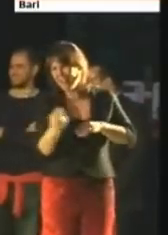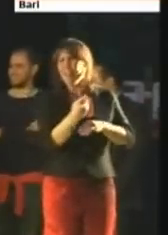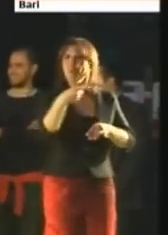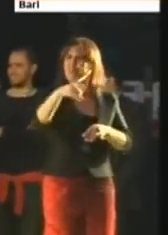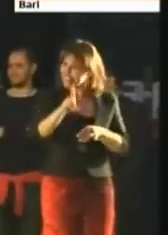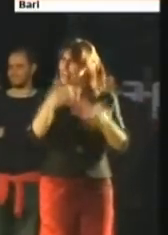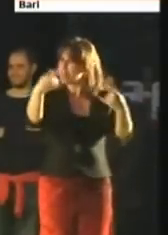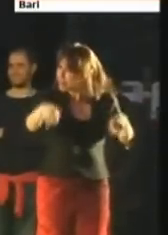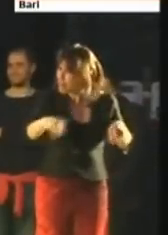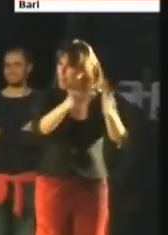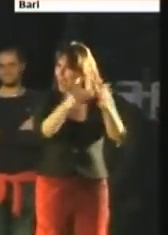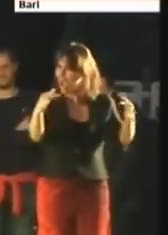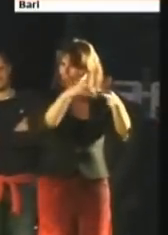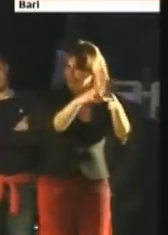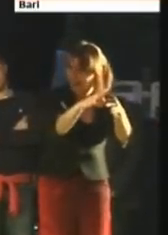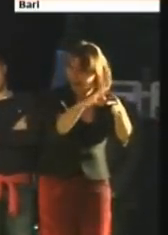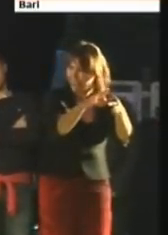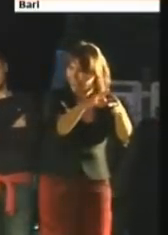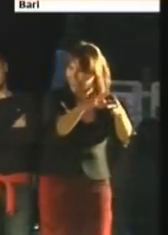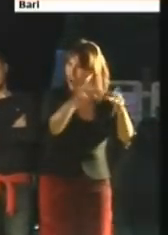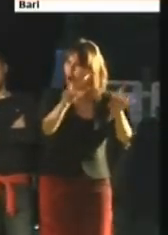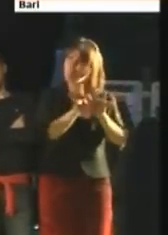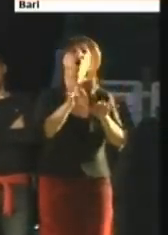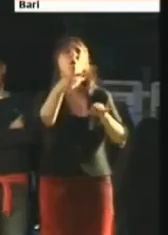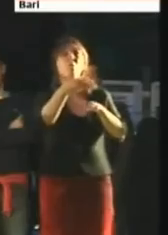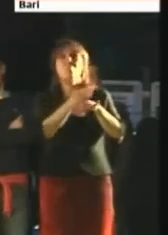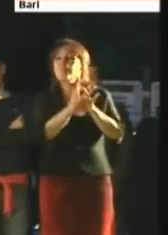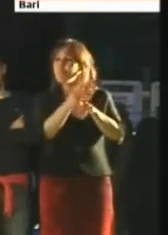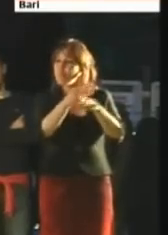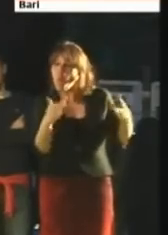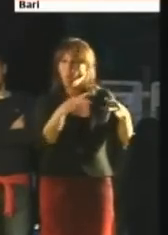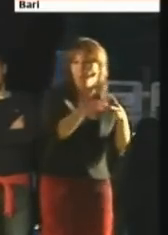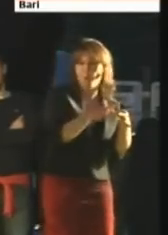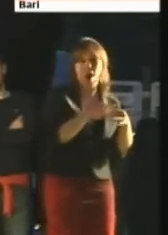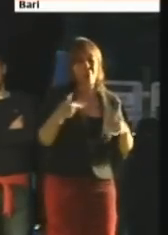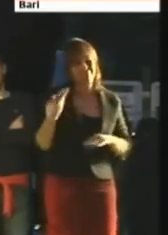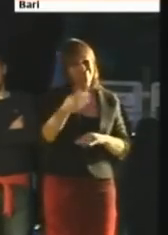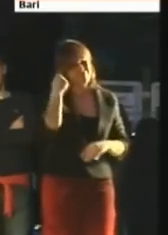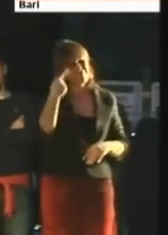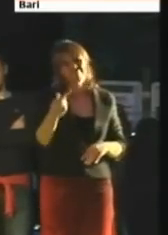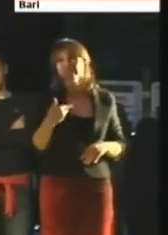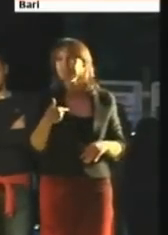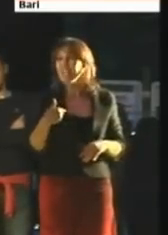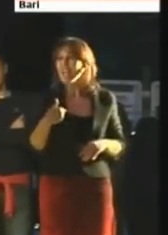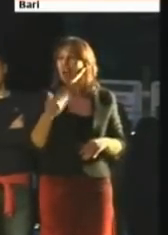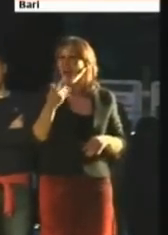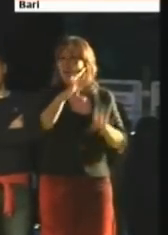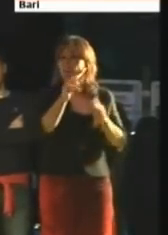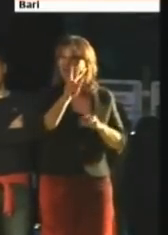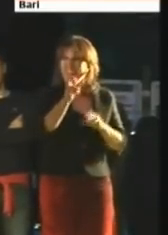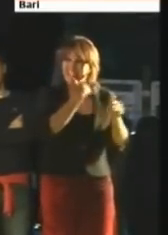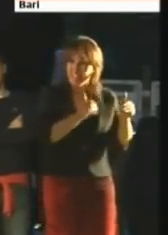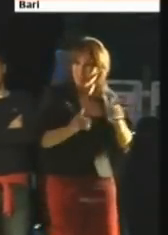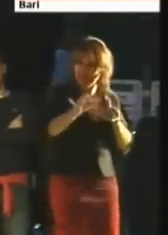Il PD è la banca. E la banca è il PD. Allora sono andato lì e si sono mangiati 20 miliardi, uno